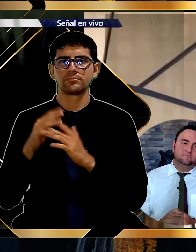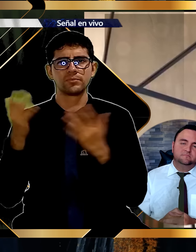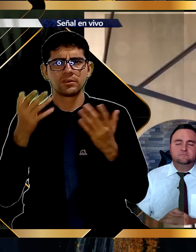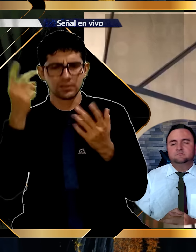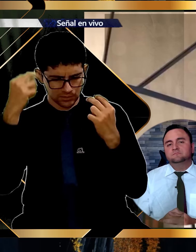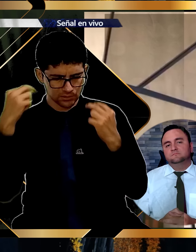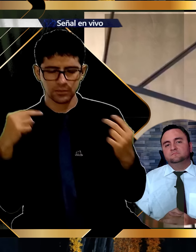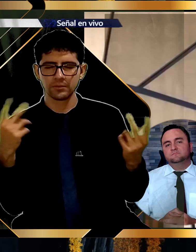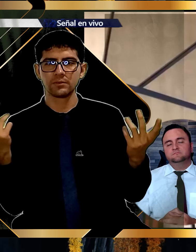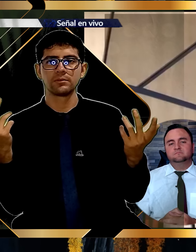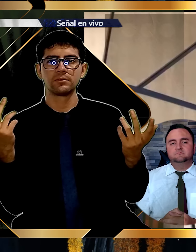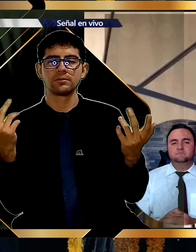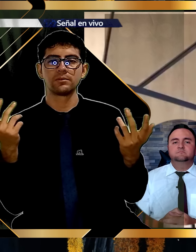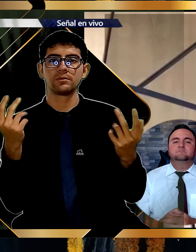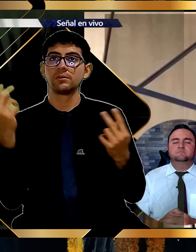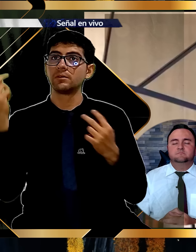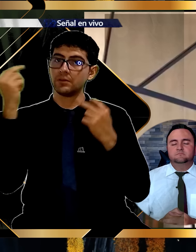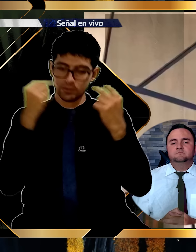Rebúscate, no sé.